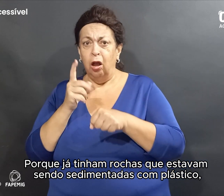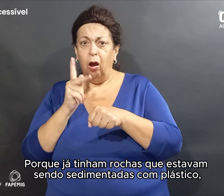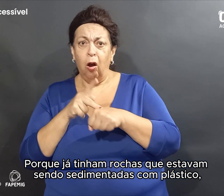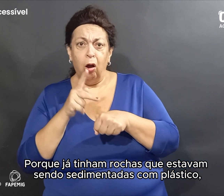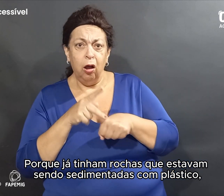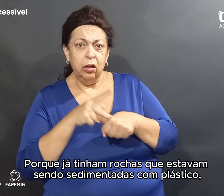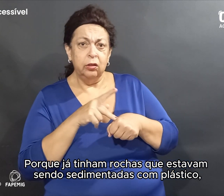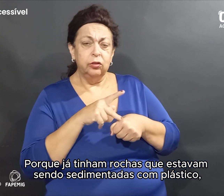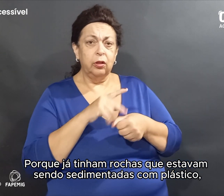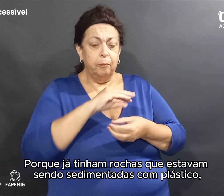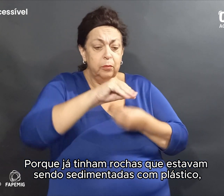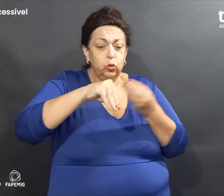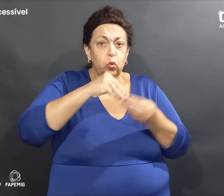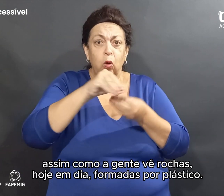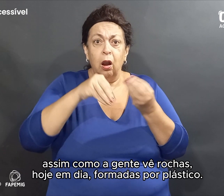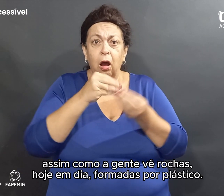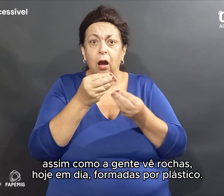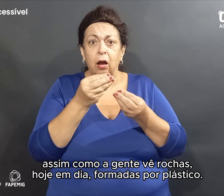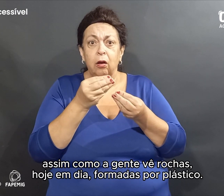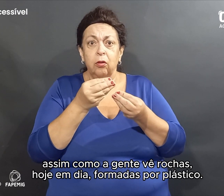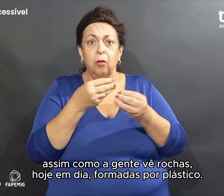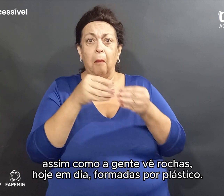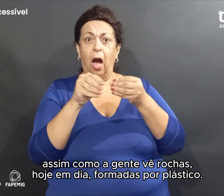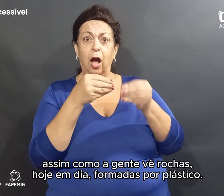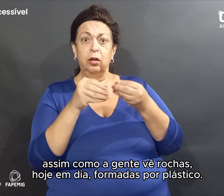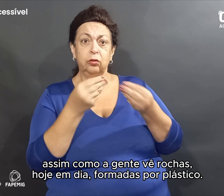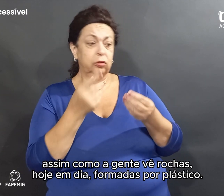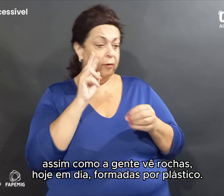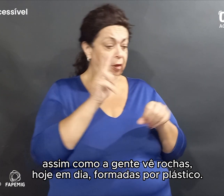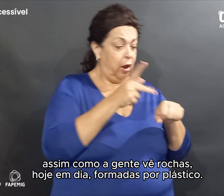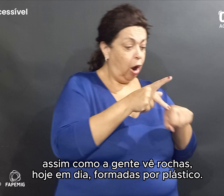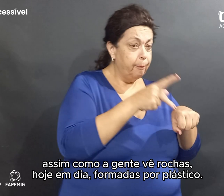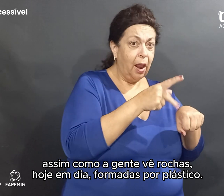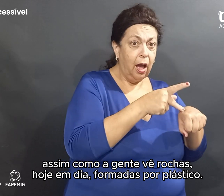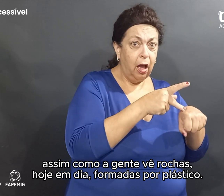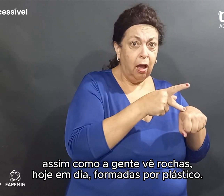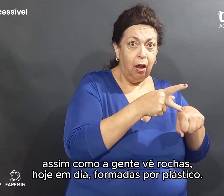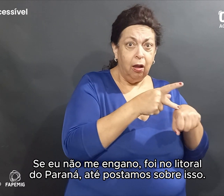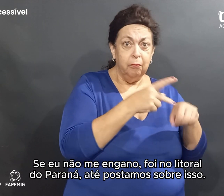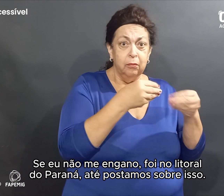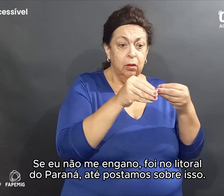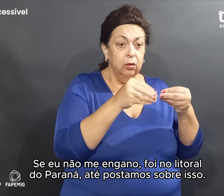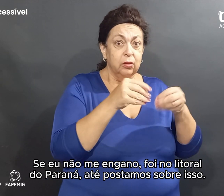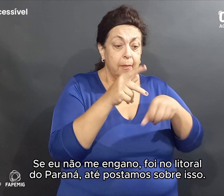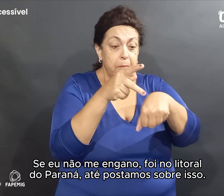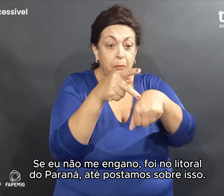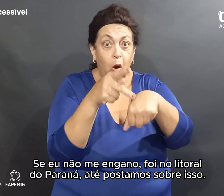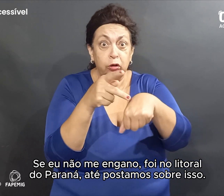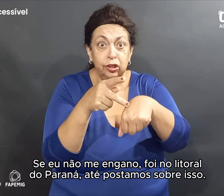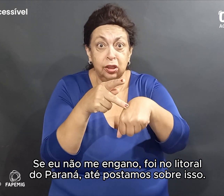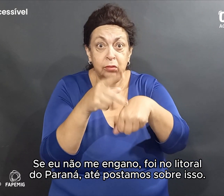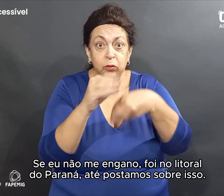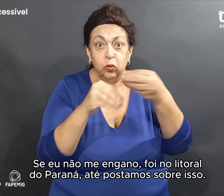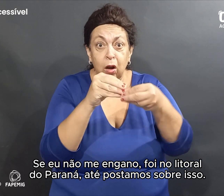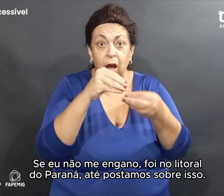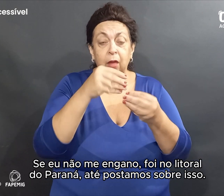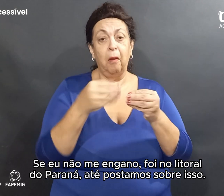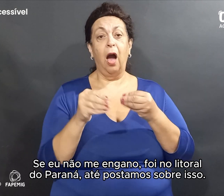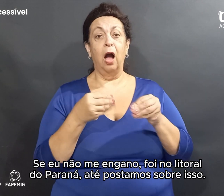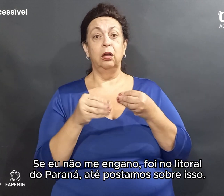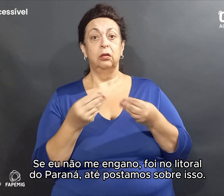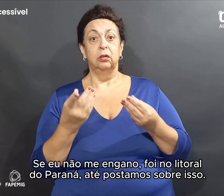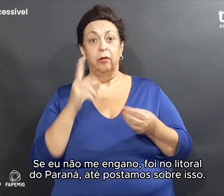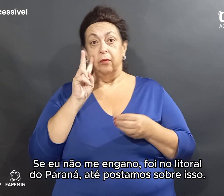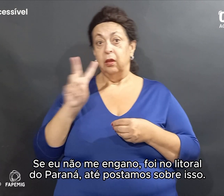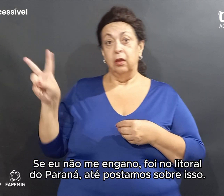sendo sedimentadas com plástico, assim como a gente vê rochas hoje em dia formadas por plástico. Se eu não me engano, foi no litoral do